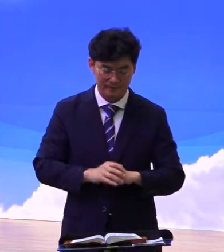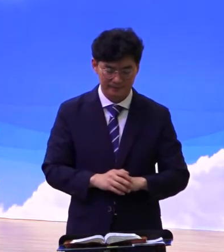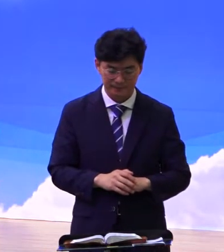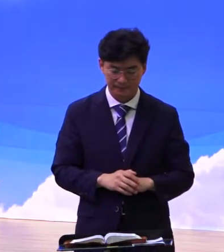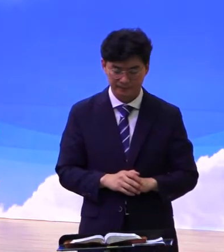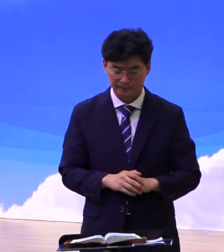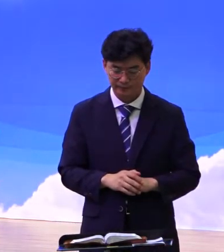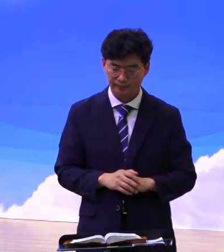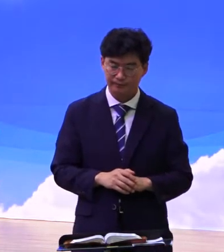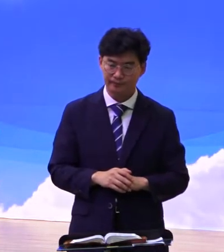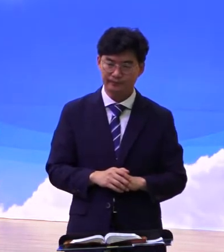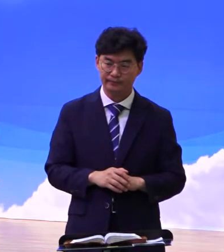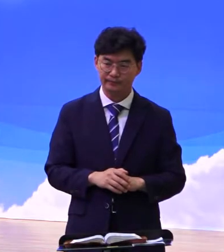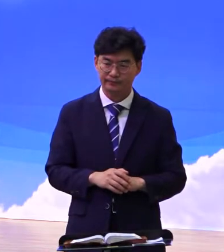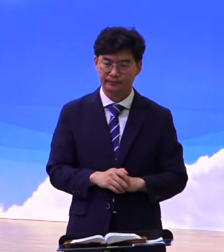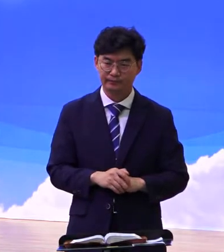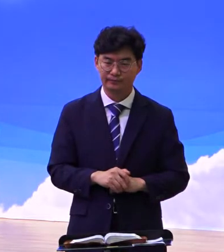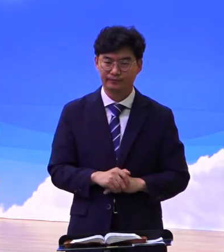궁금했습니다.